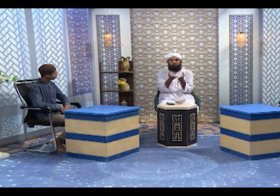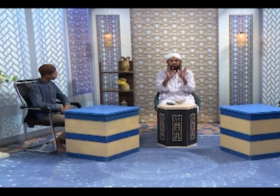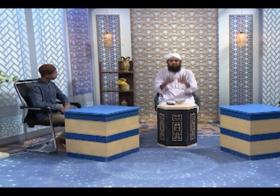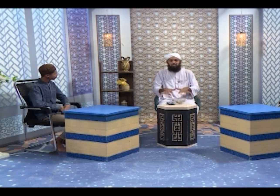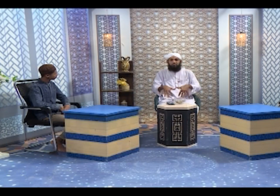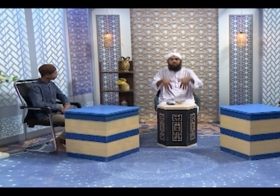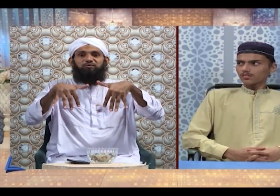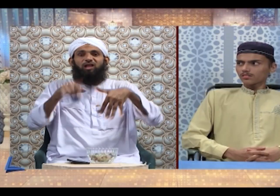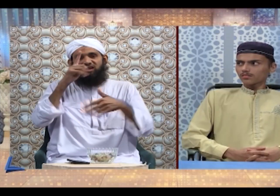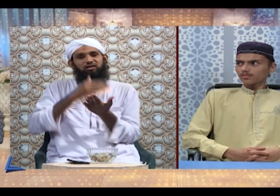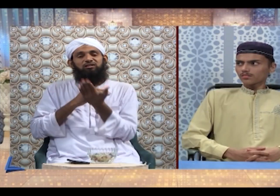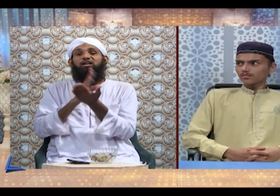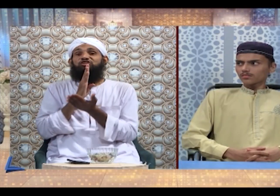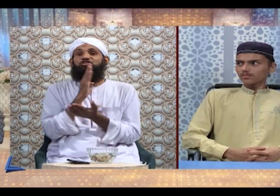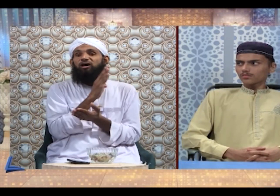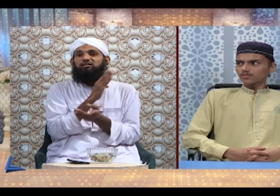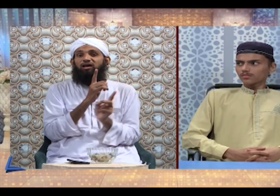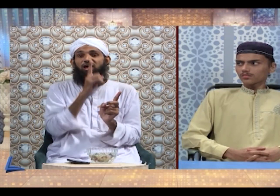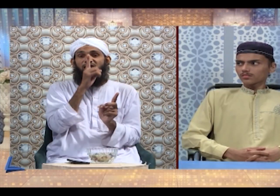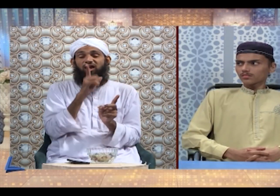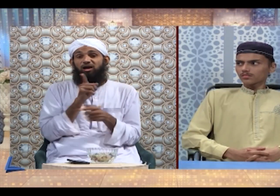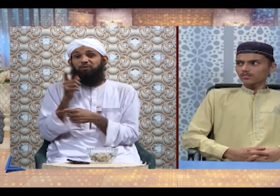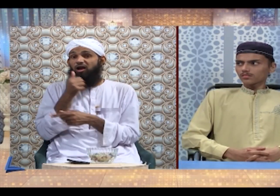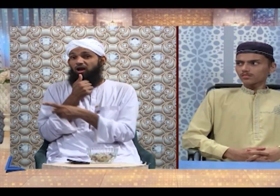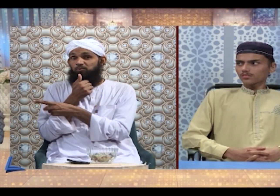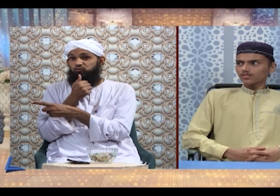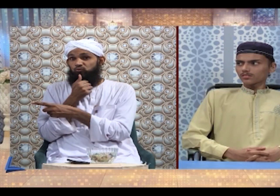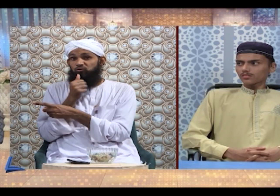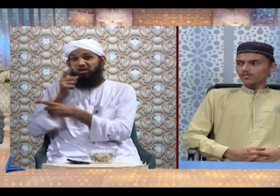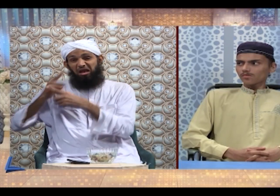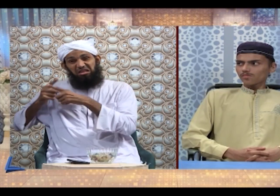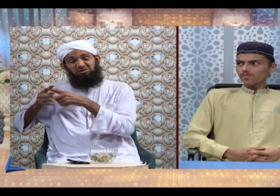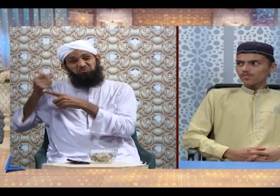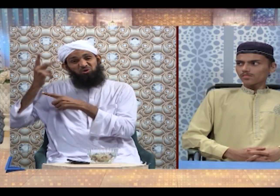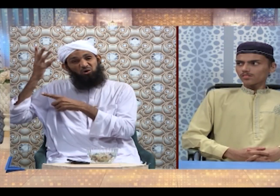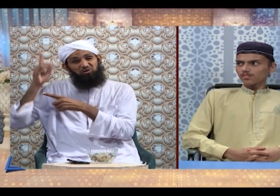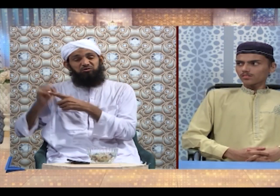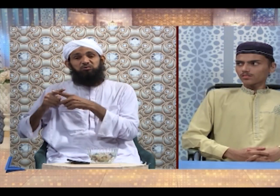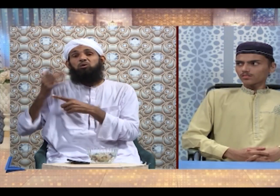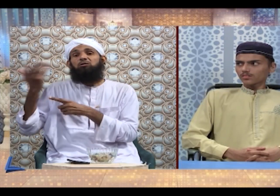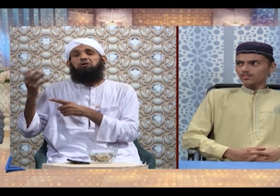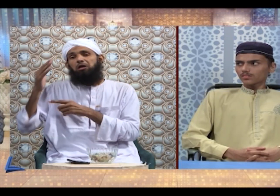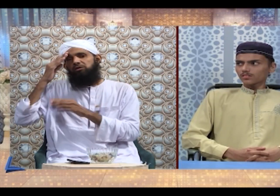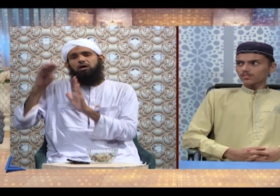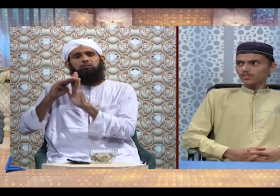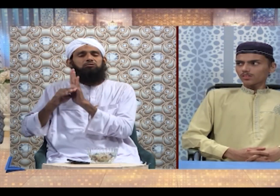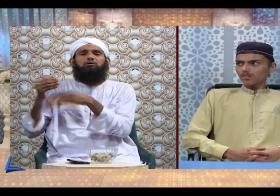اے ہمارے رب، ہمیں اس شخص سے ہمارا حق دلا، کیونکہ اس نے کبھی ہمیں دینی امور کی تعلیم نہیں دی اور یہ